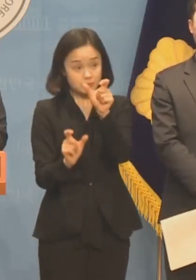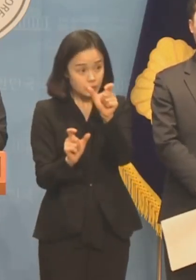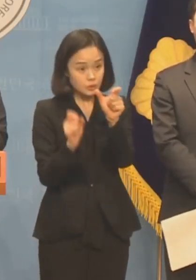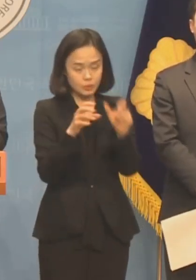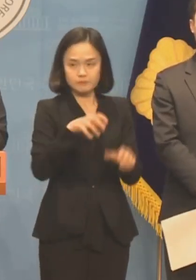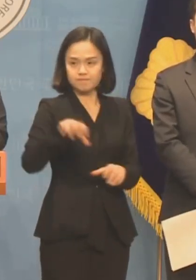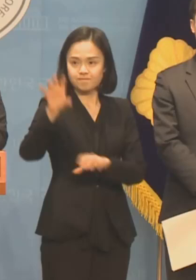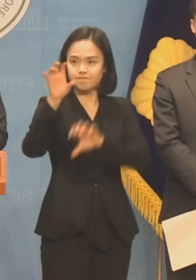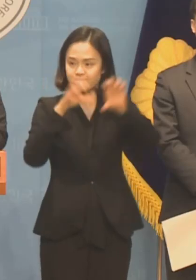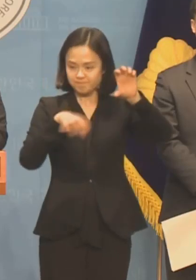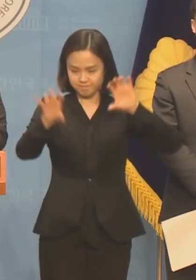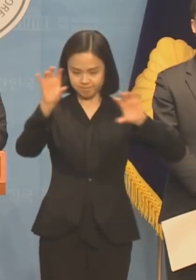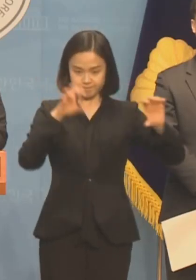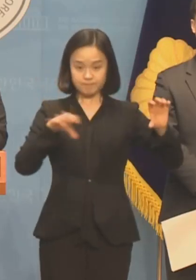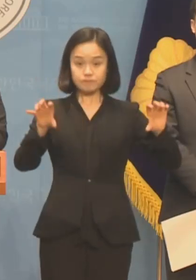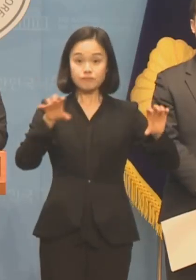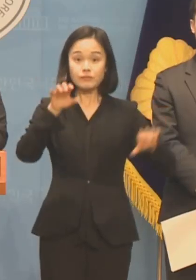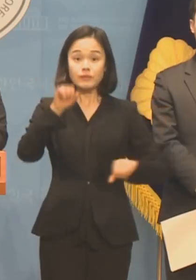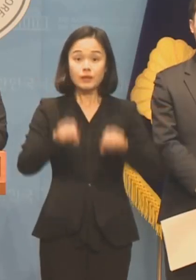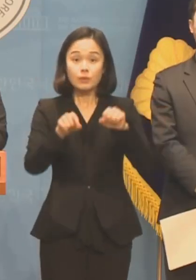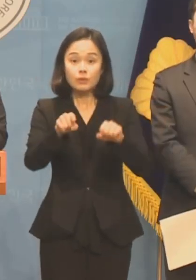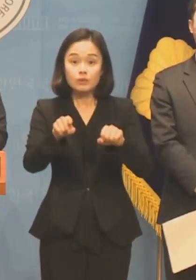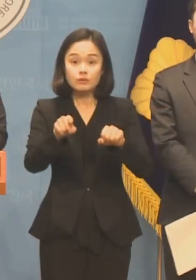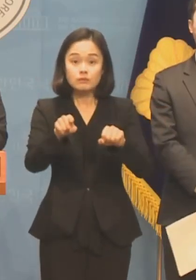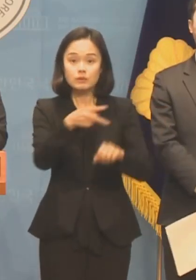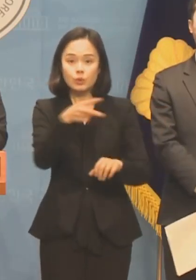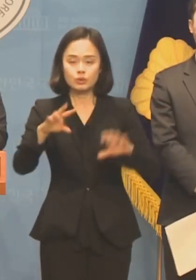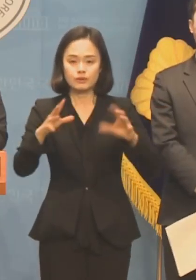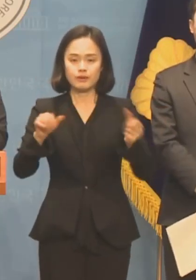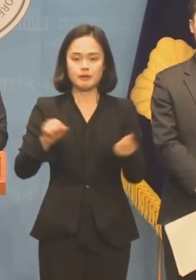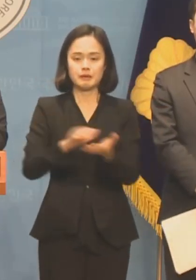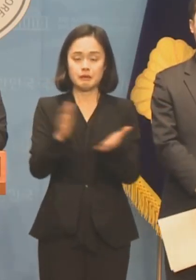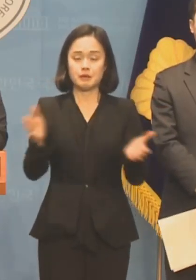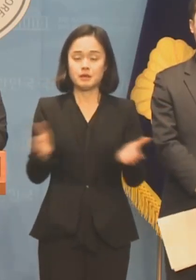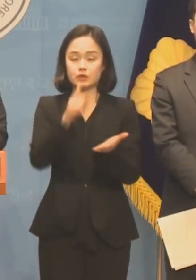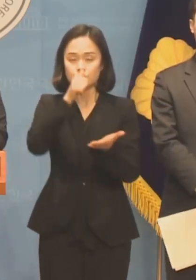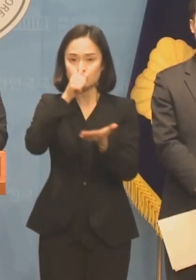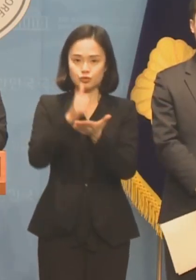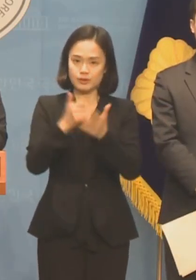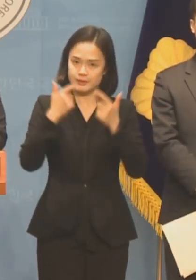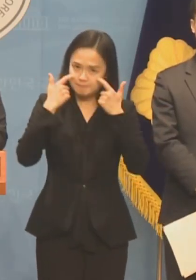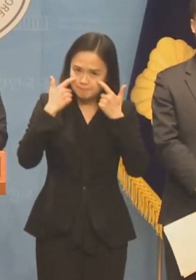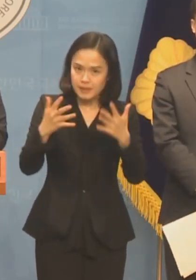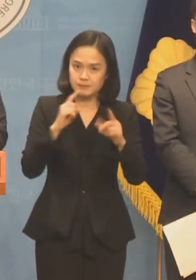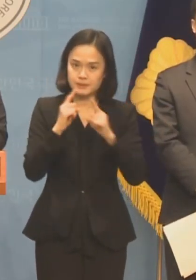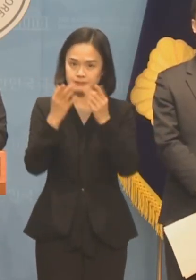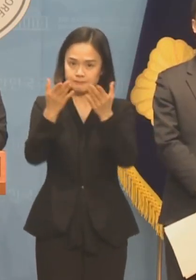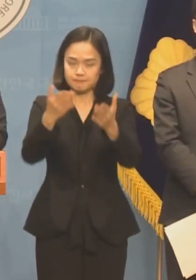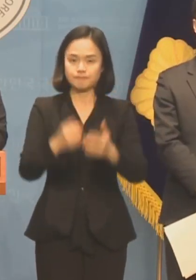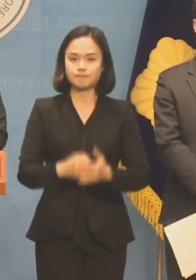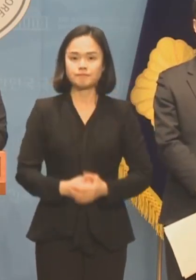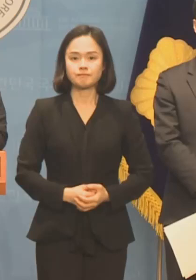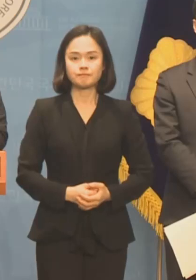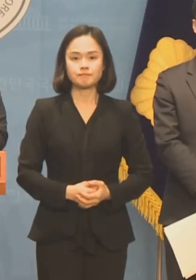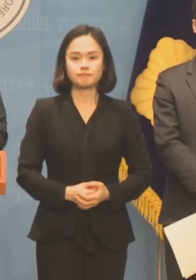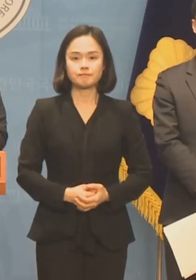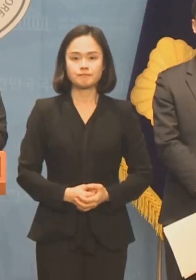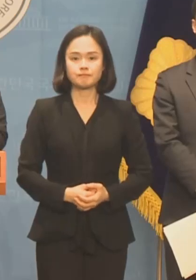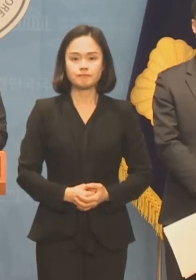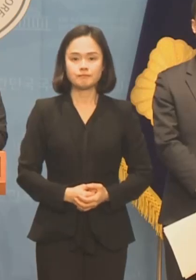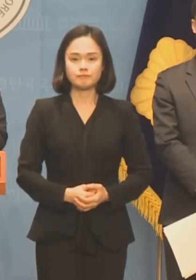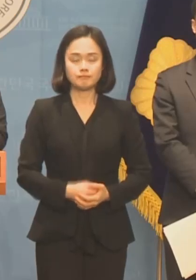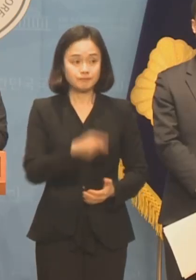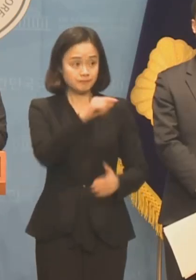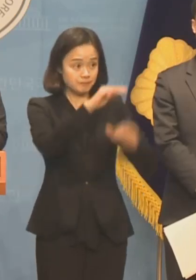퍼나른다라는 것은 충분히 내란 선전으로 처벌받을 수 있음을 말씀을 드리겠습니다. 그리고 단순히